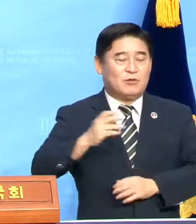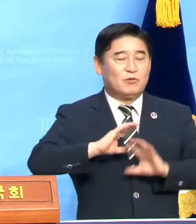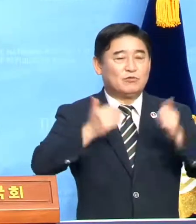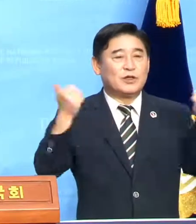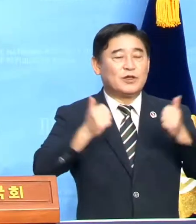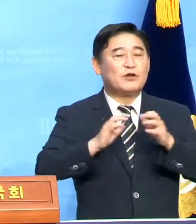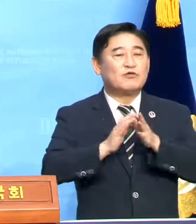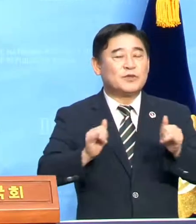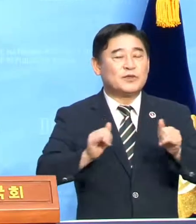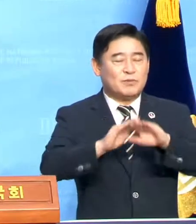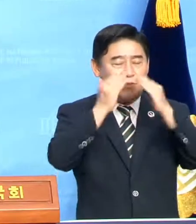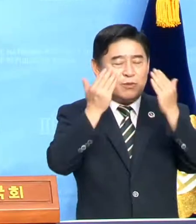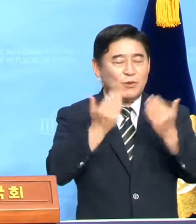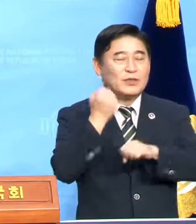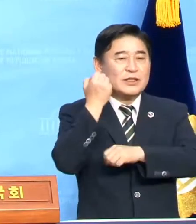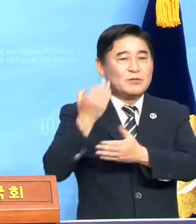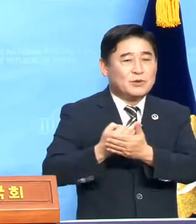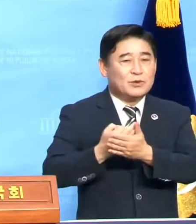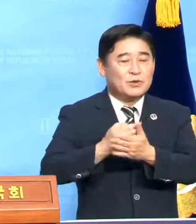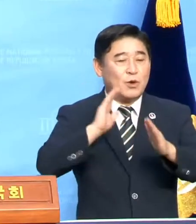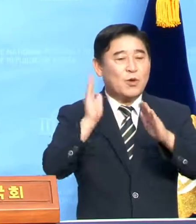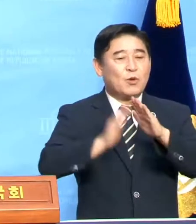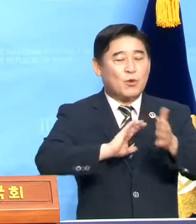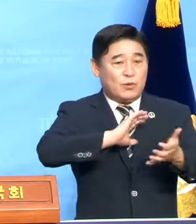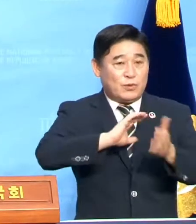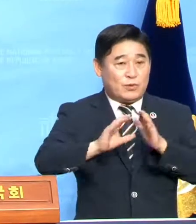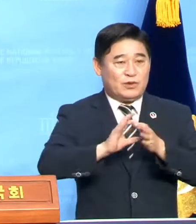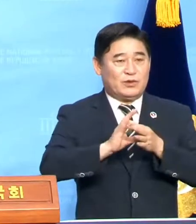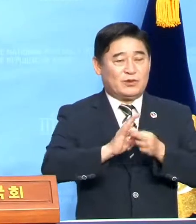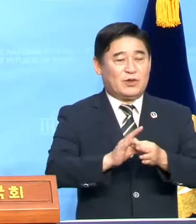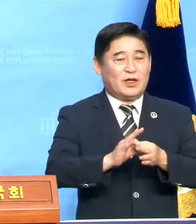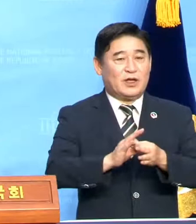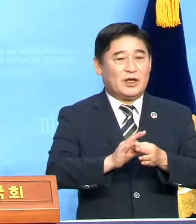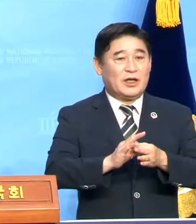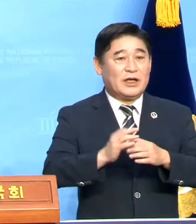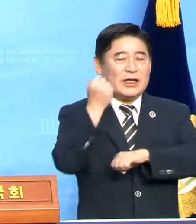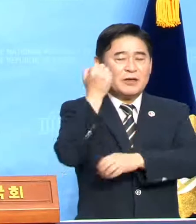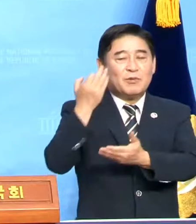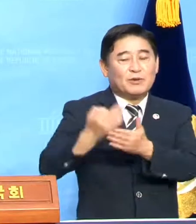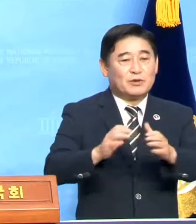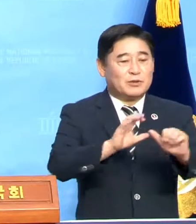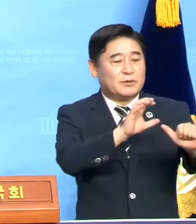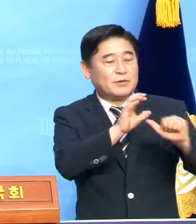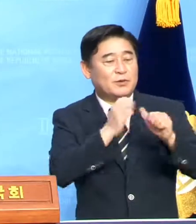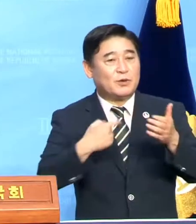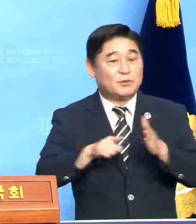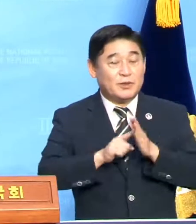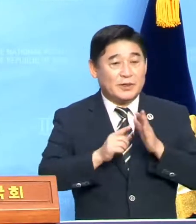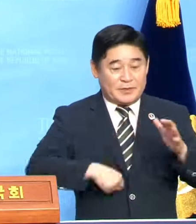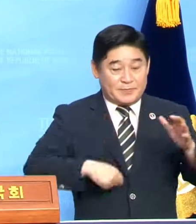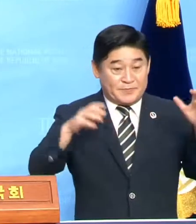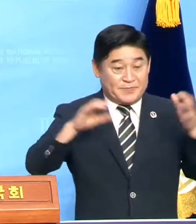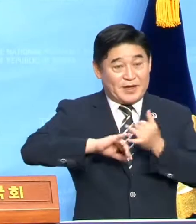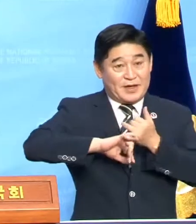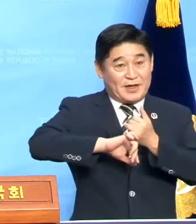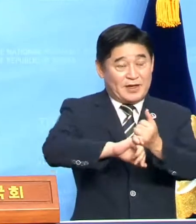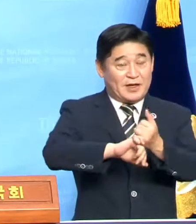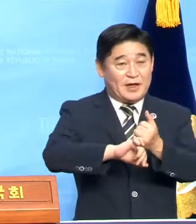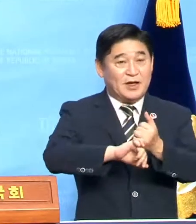국민적으로 기본소득 공론화를 통해 기본소득 도입을 위한 힘을 모으겠다 고 약속했습니다